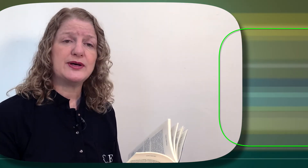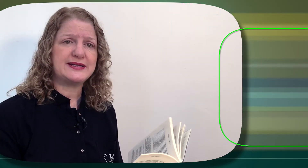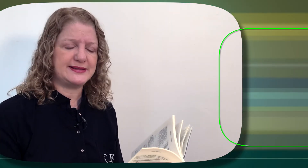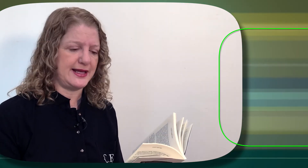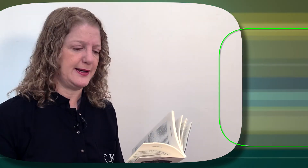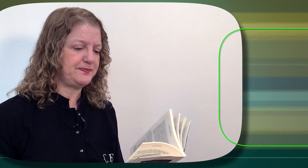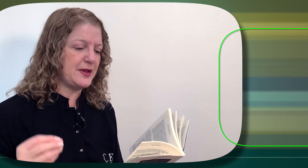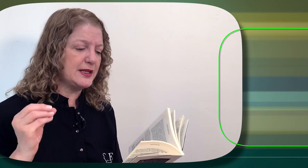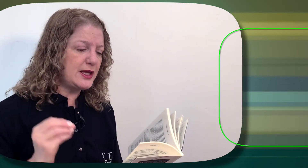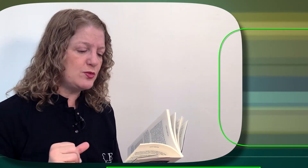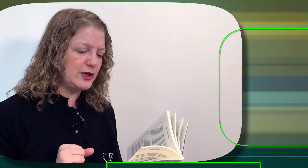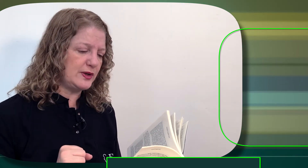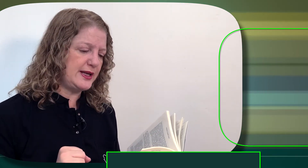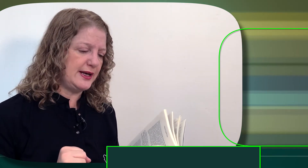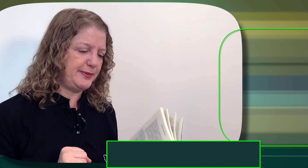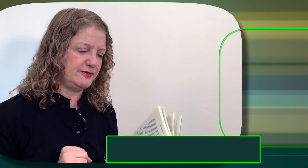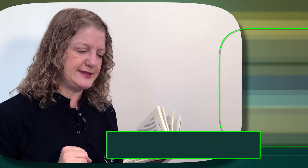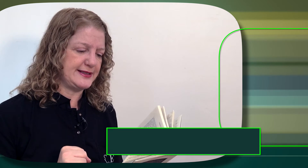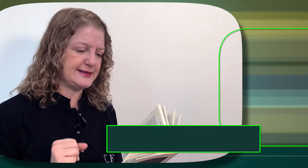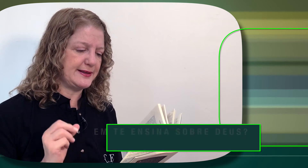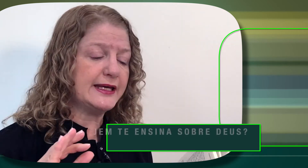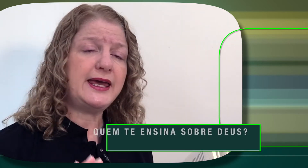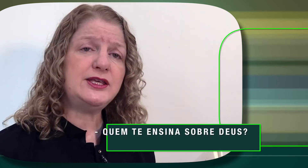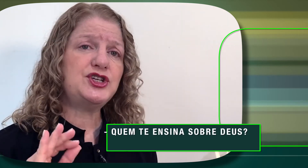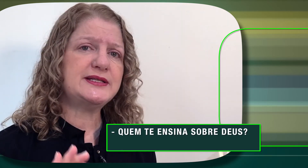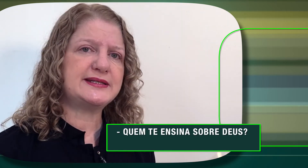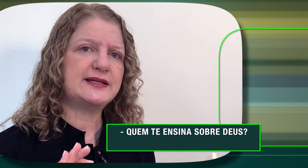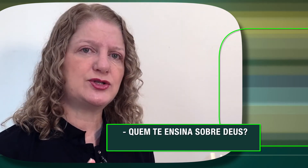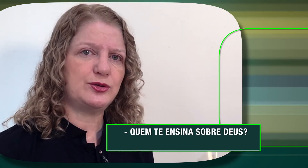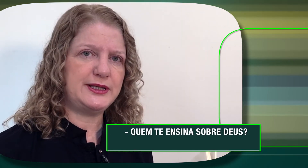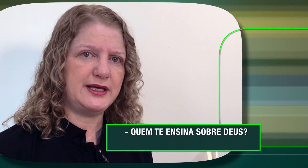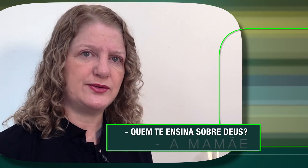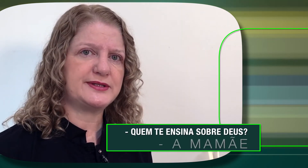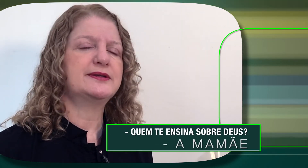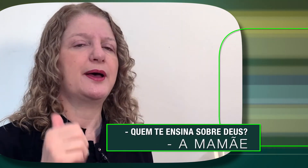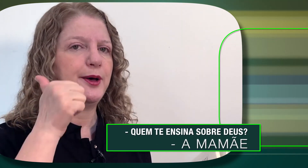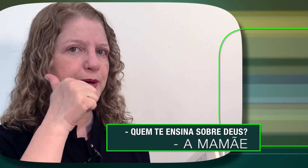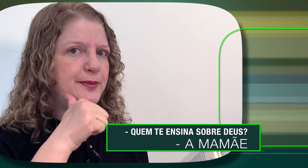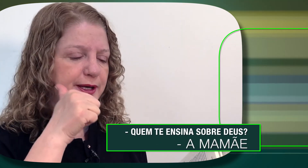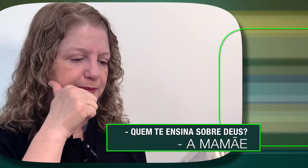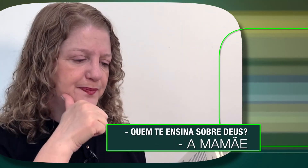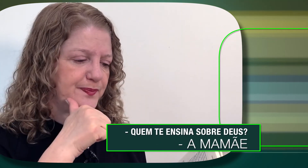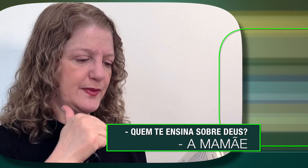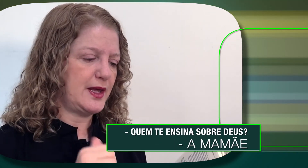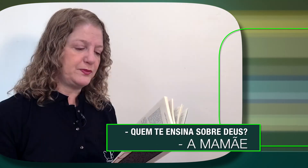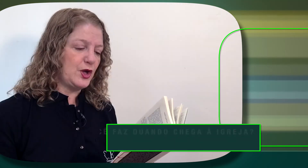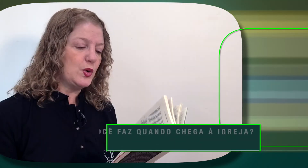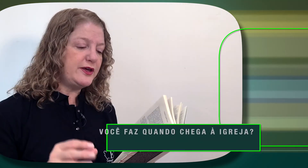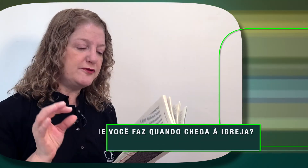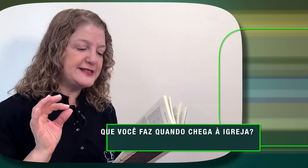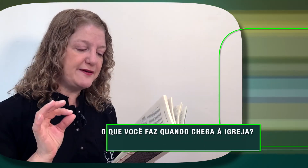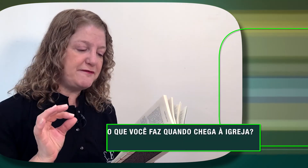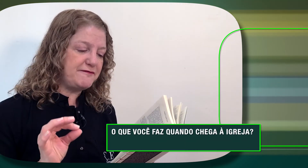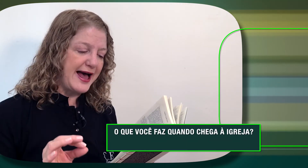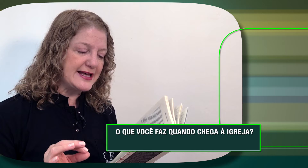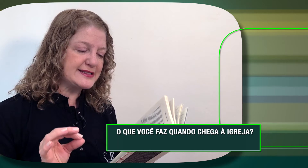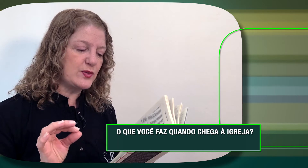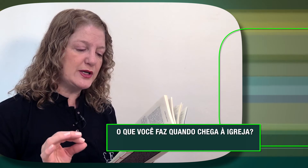respostas dela. Tem uma que eu queria ler para vocês. Quem te ensina sobre Deus? A mamãe. O que você faz quando